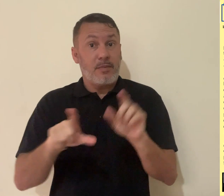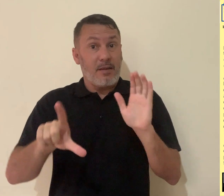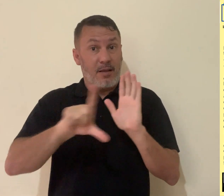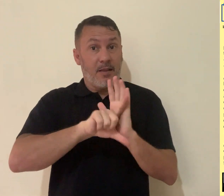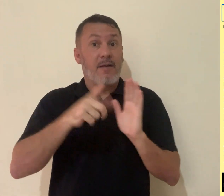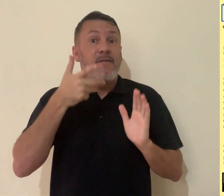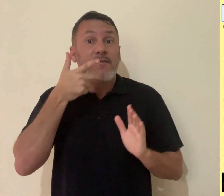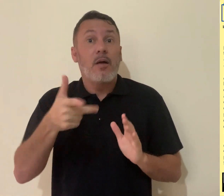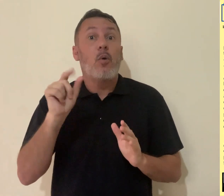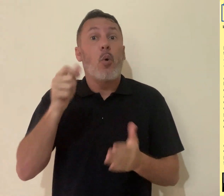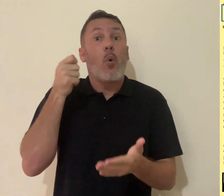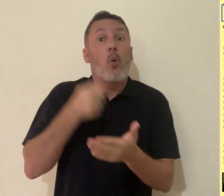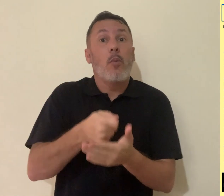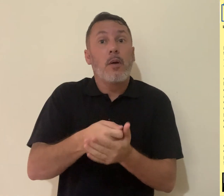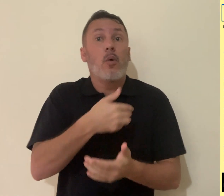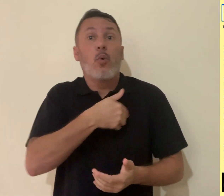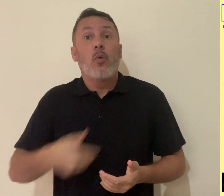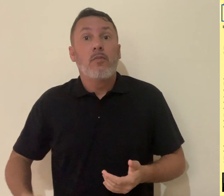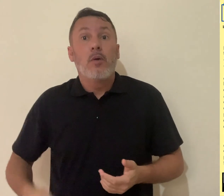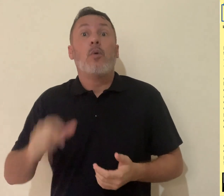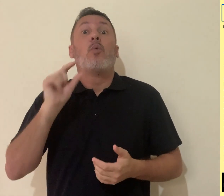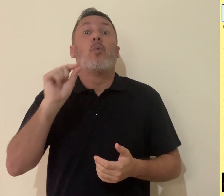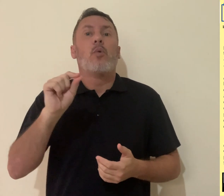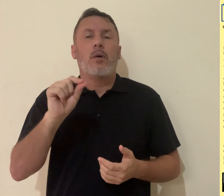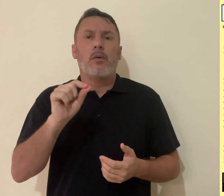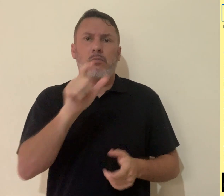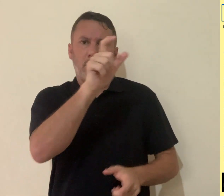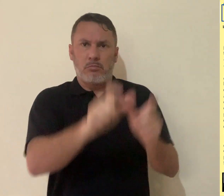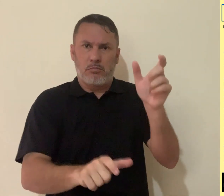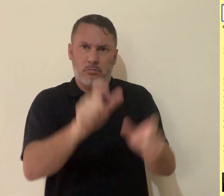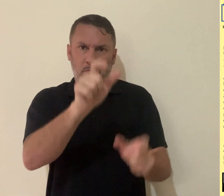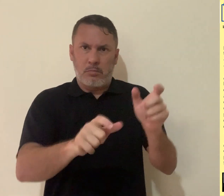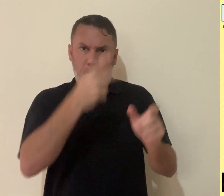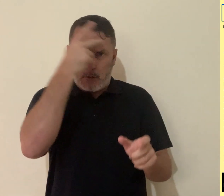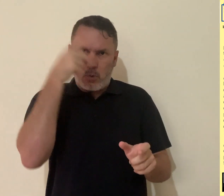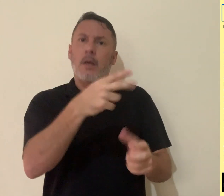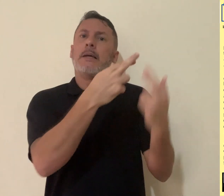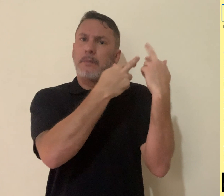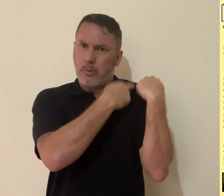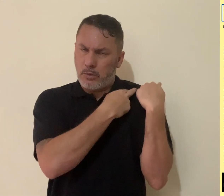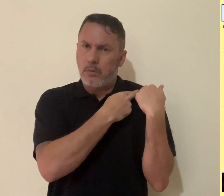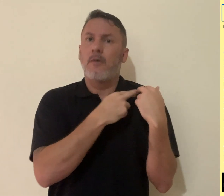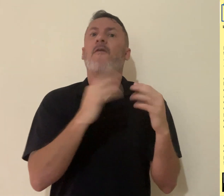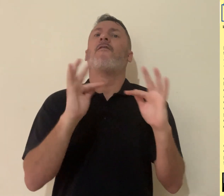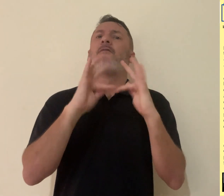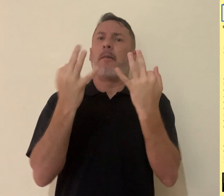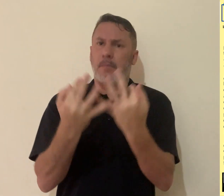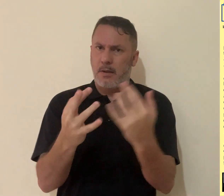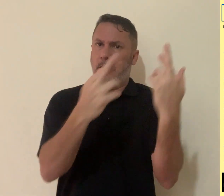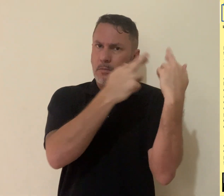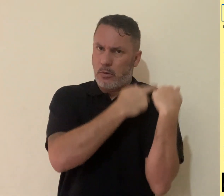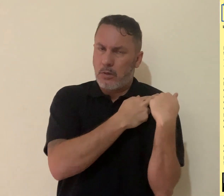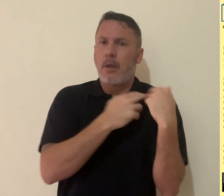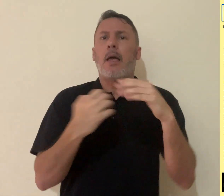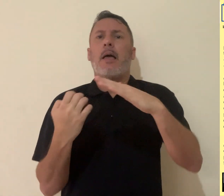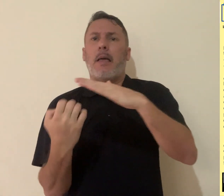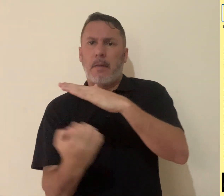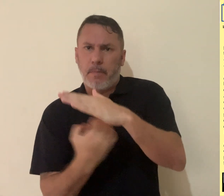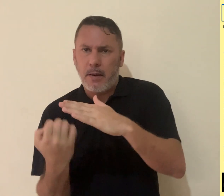porém também deixa claro que o dever do estado não exclui das pessoas da família das empresas e